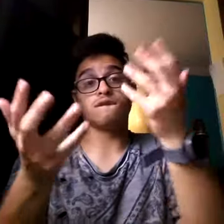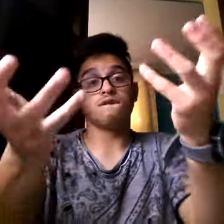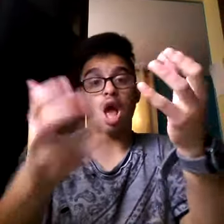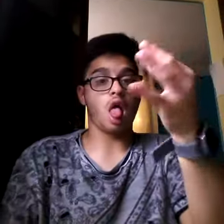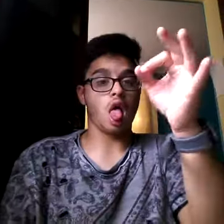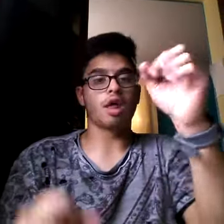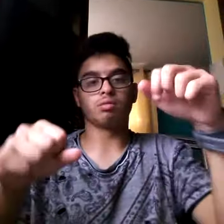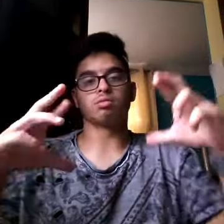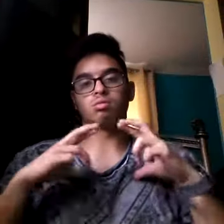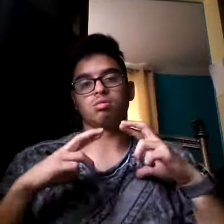Tenemos amplia cobertura.